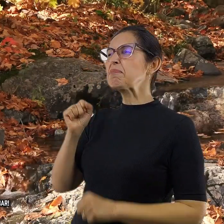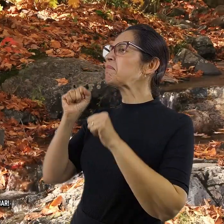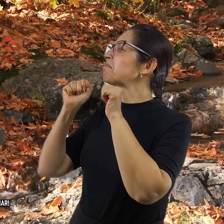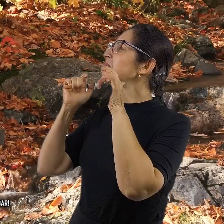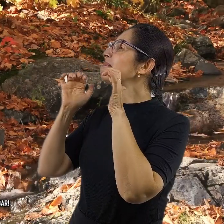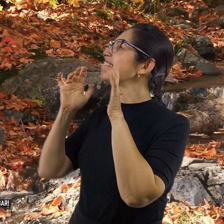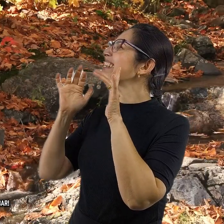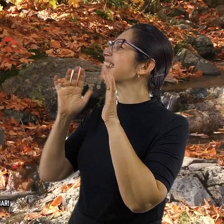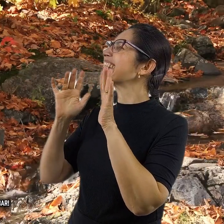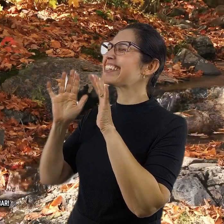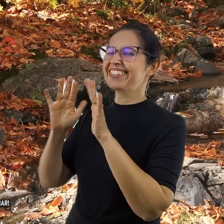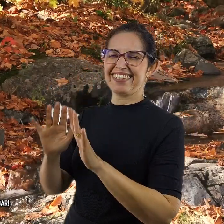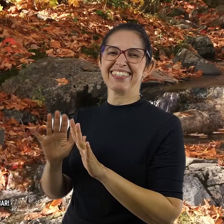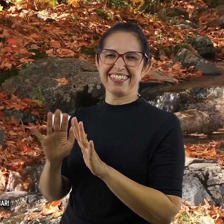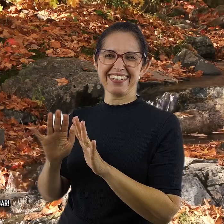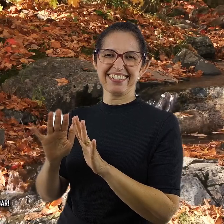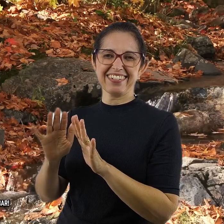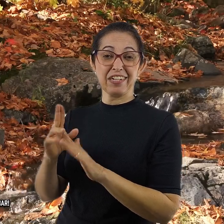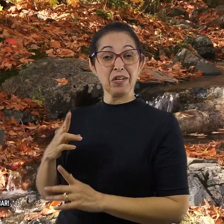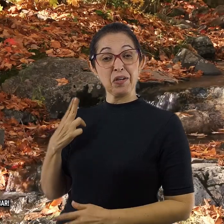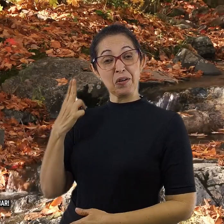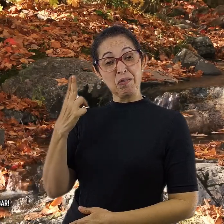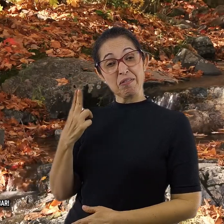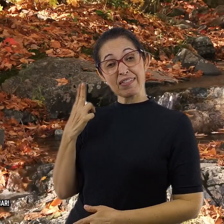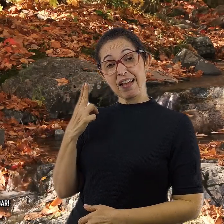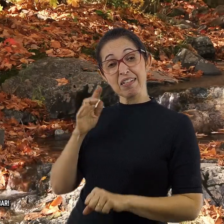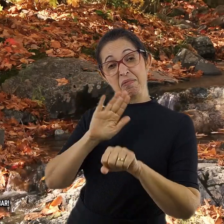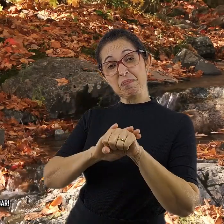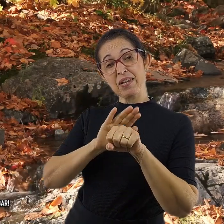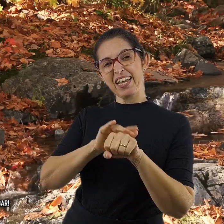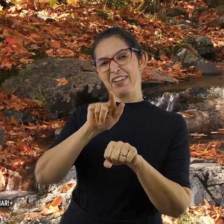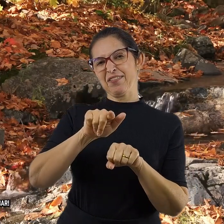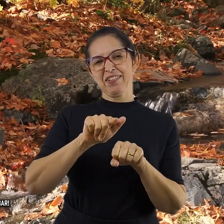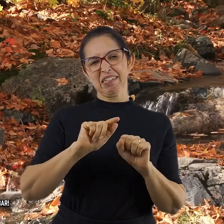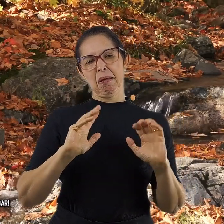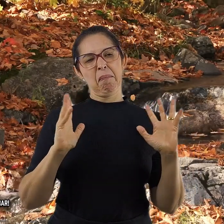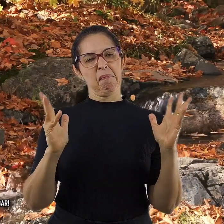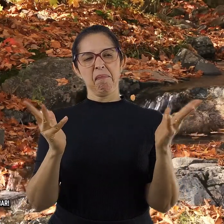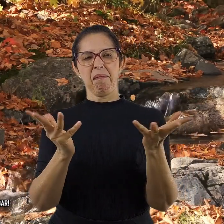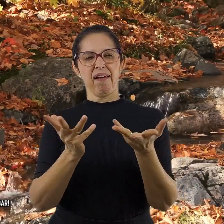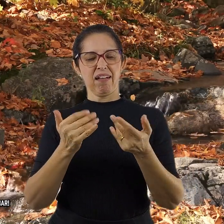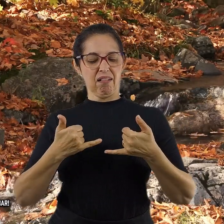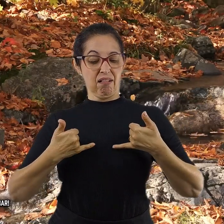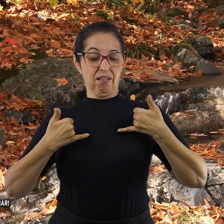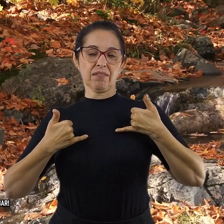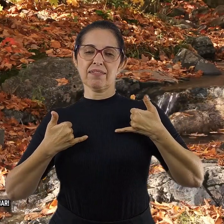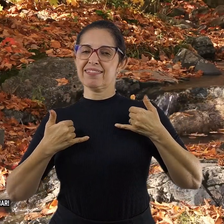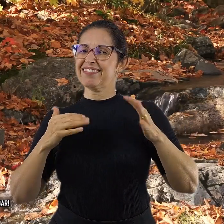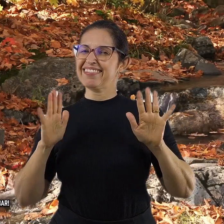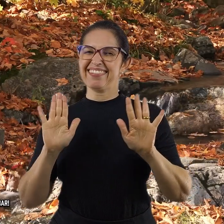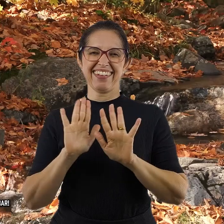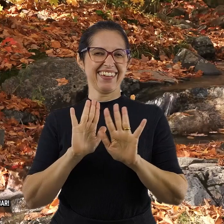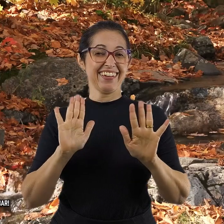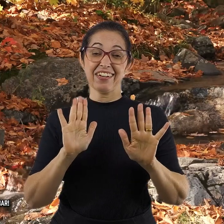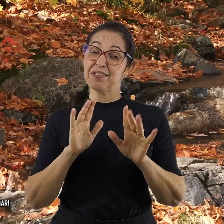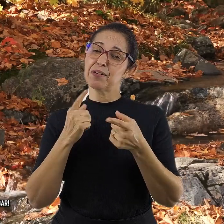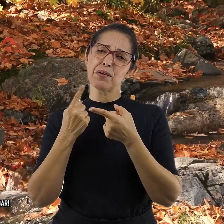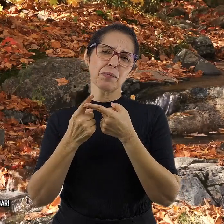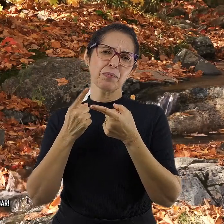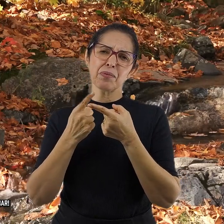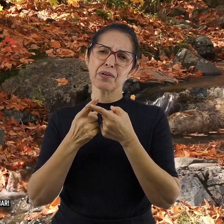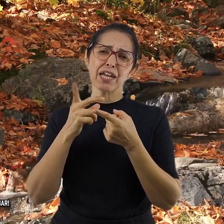você vem para ser uma bênção, e não é porque você é extraordinário, não. É porque